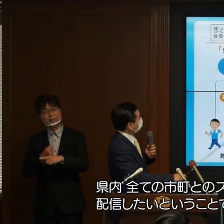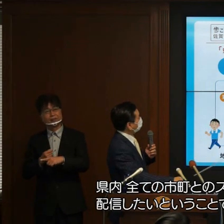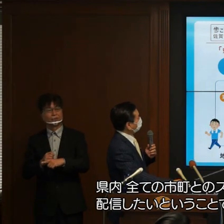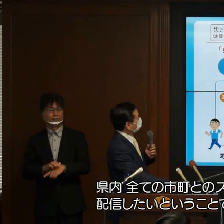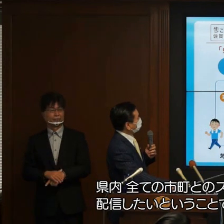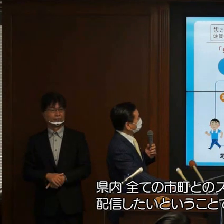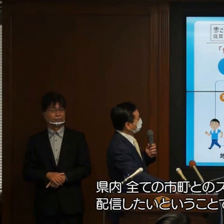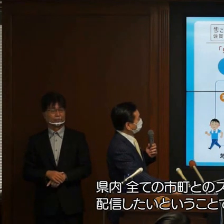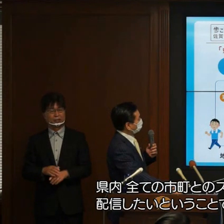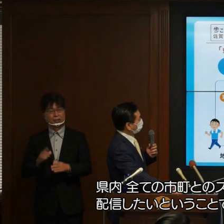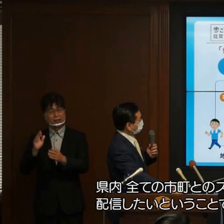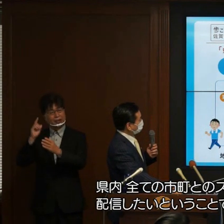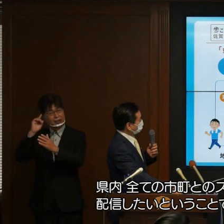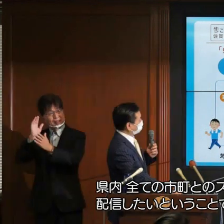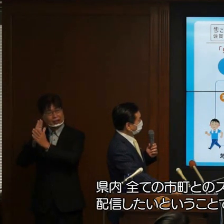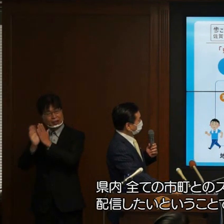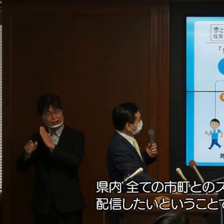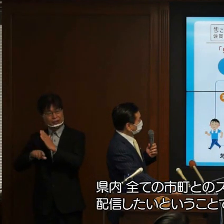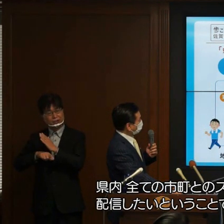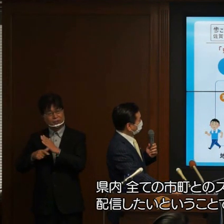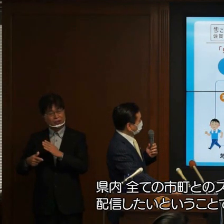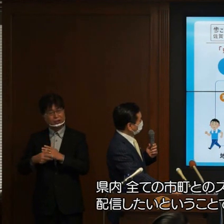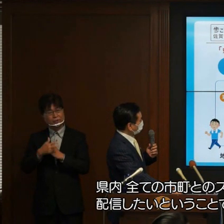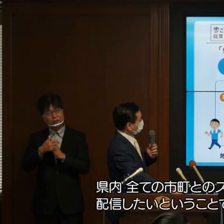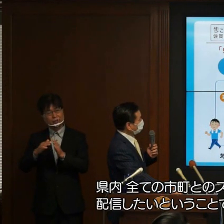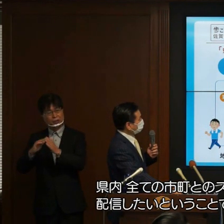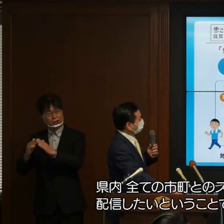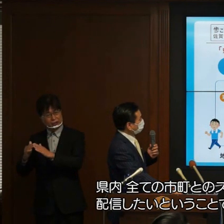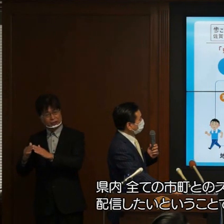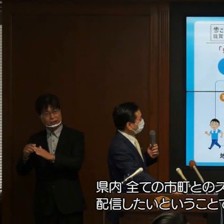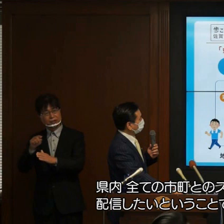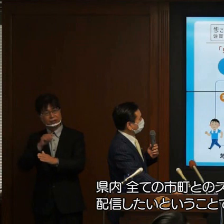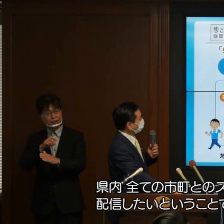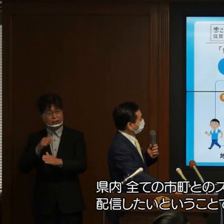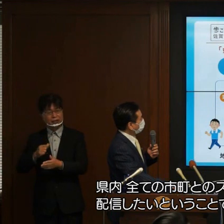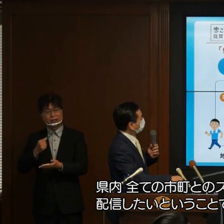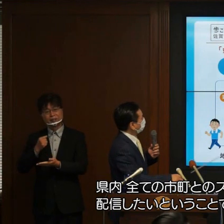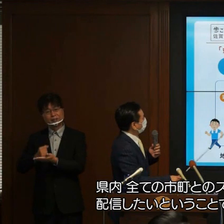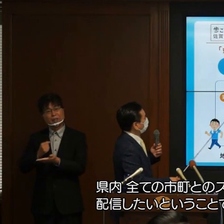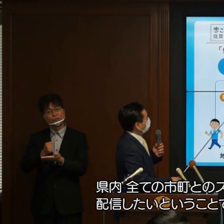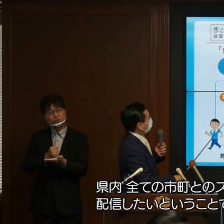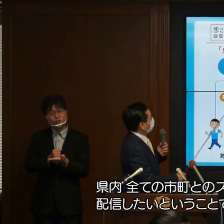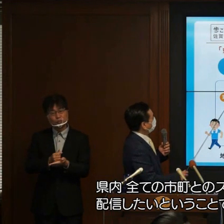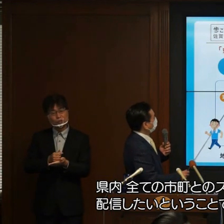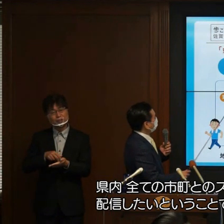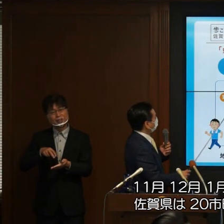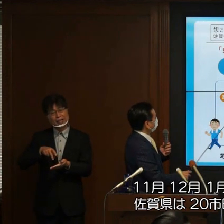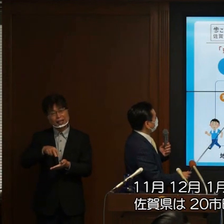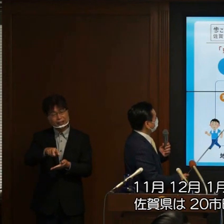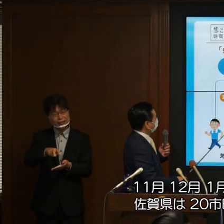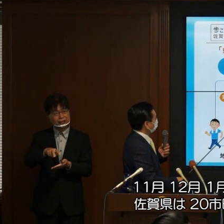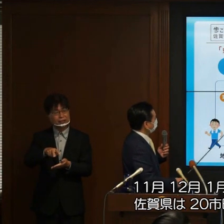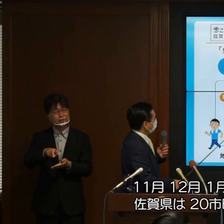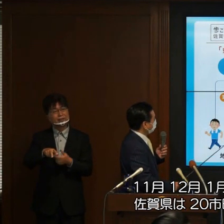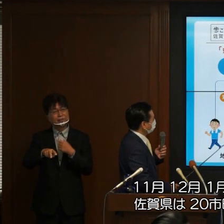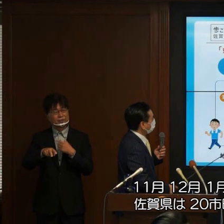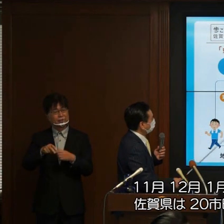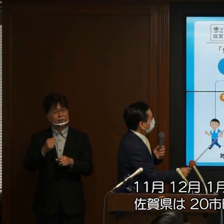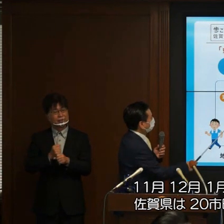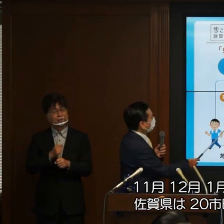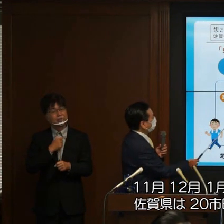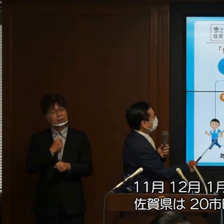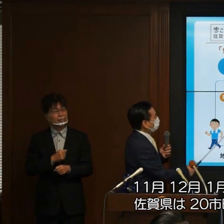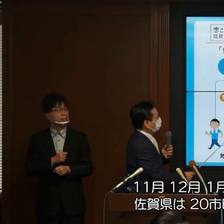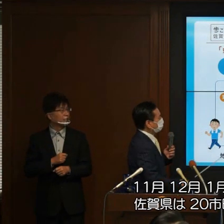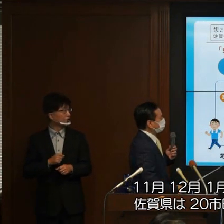内すべての市町のとのスタンプラリーコースを配信したいということで、11、12、12